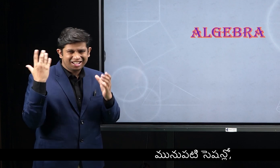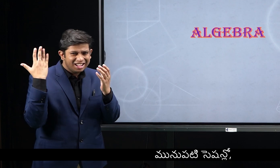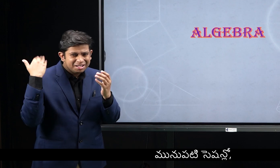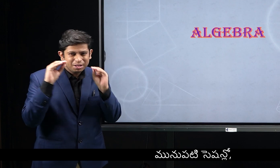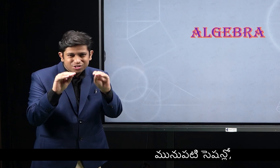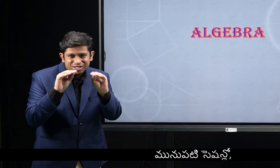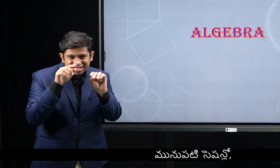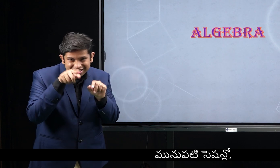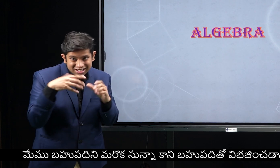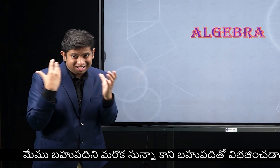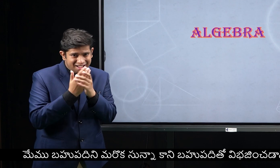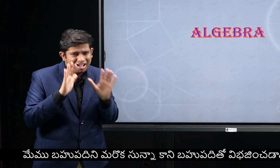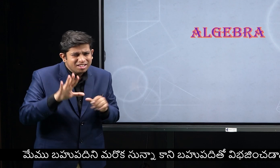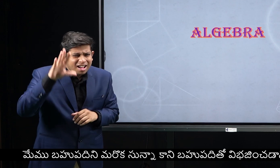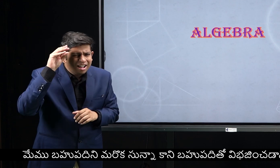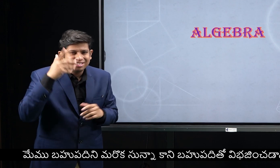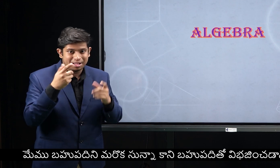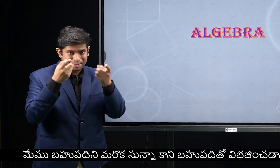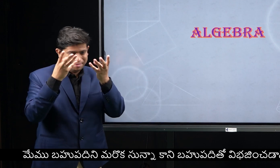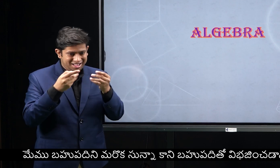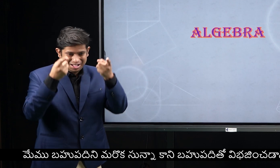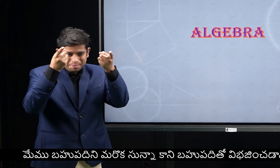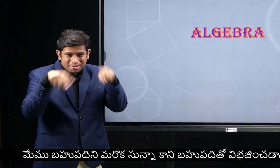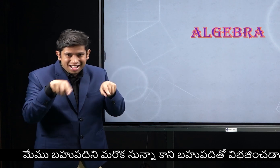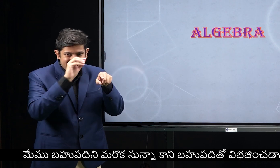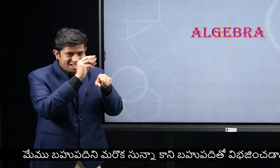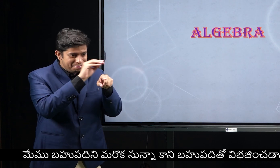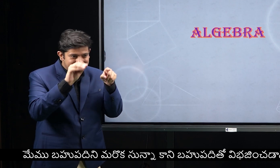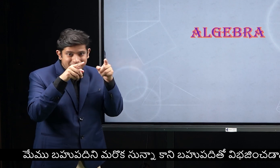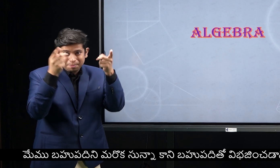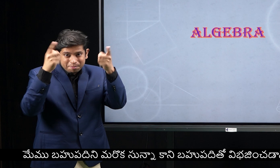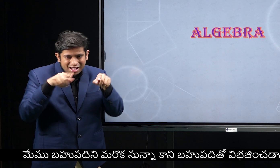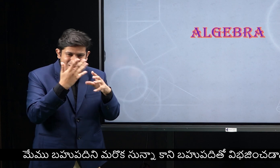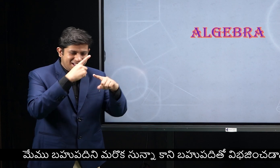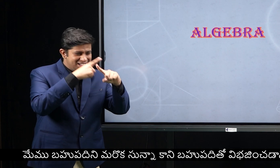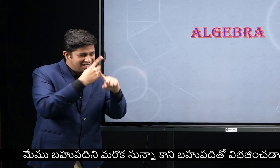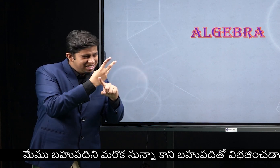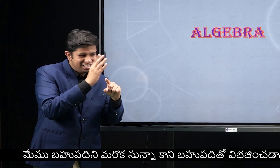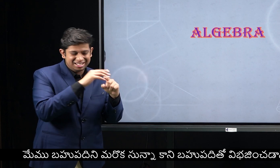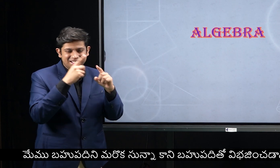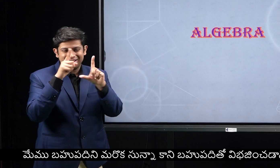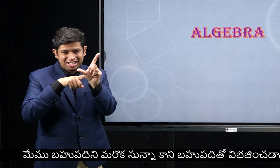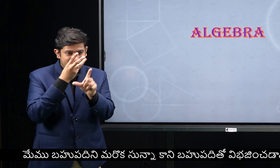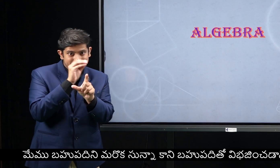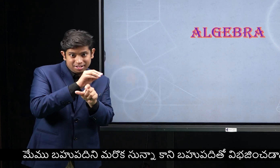మునుపటి సెషన్లో మనం బహుపదిని మరొక సున్నా కాని బహుపదితో విభజించడాన్ని నేర్చుకున్నాం.